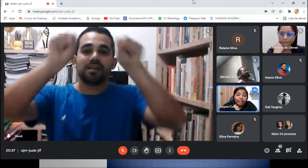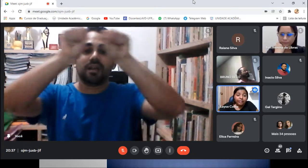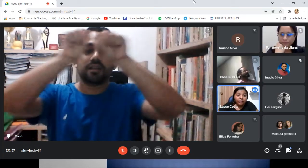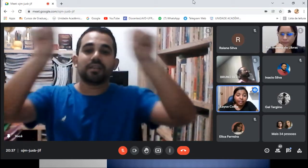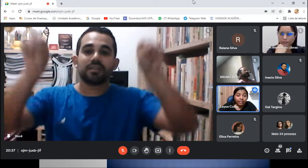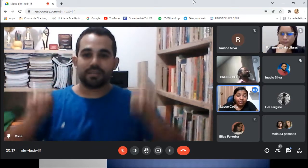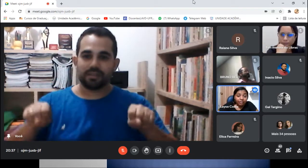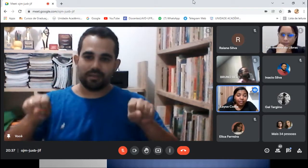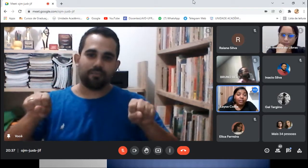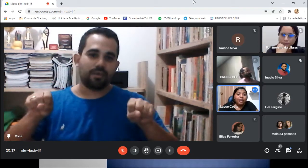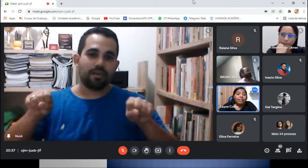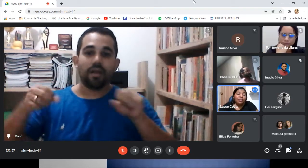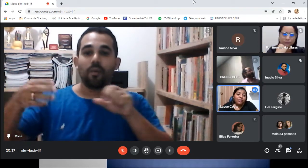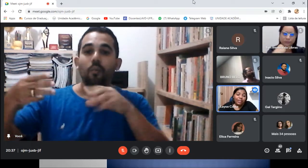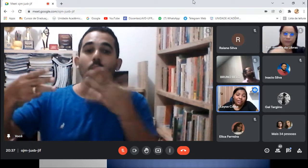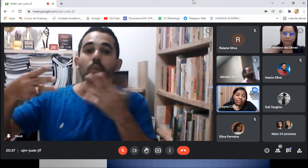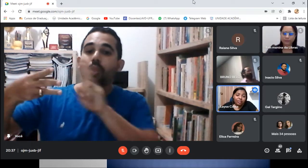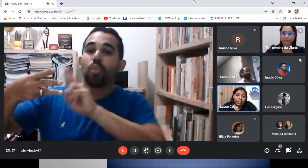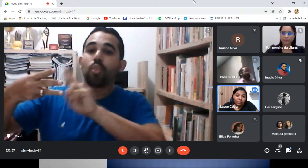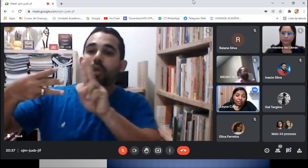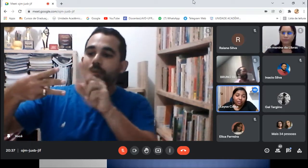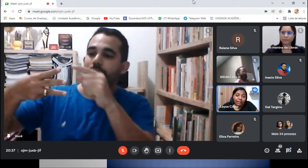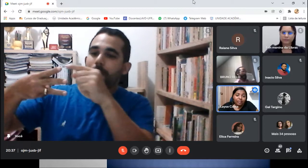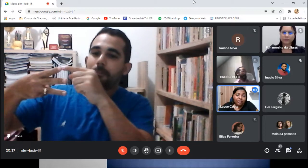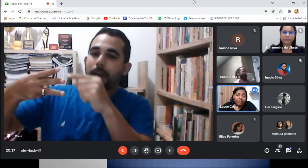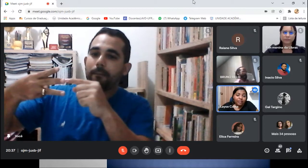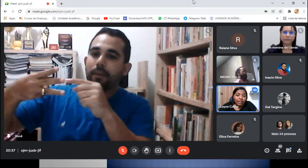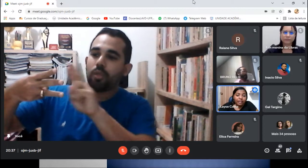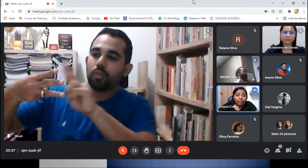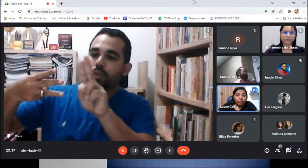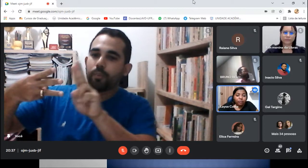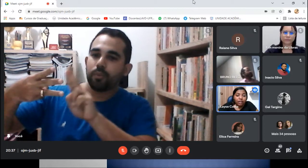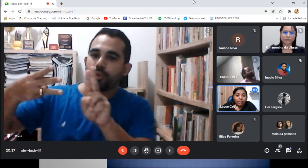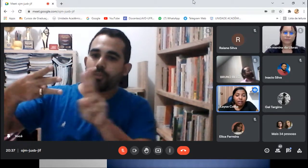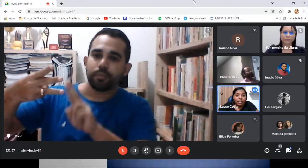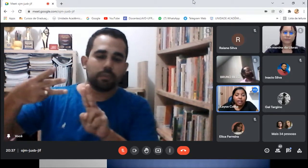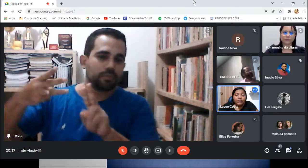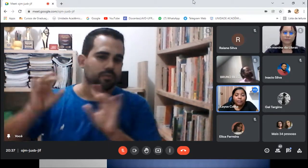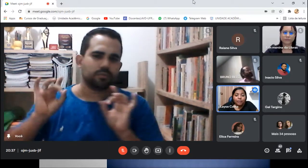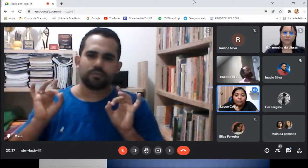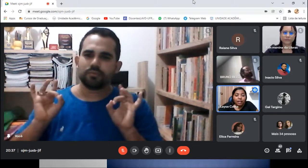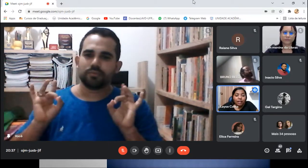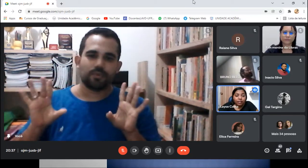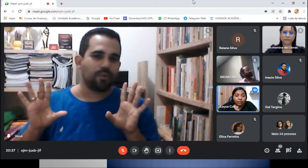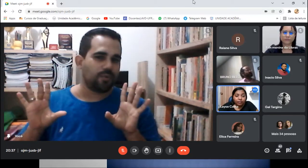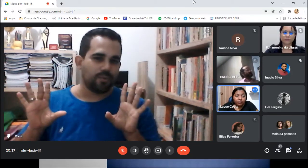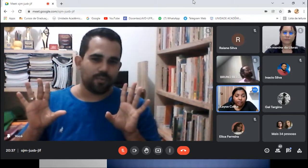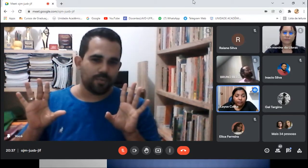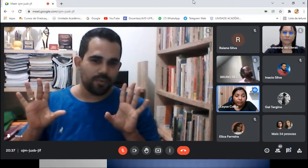esses três sistemas, né? Que a gente vai estudar na próxima aula, ok?